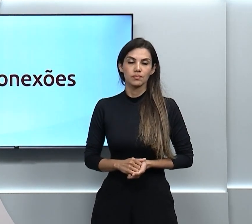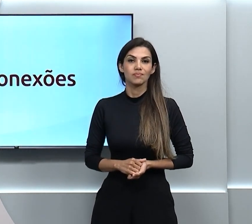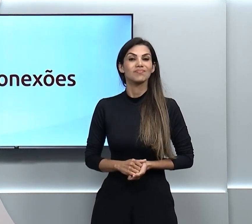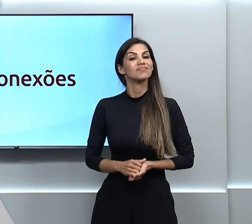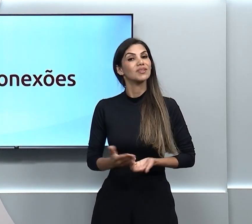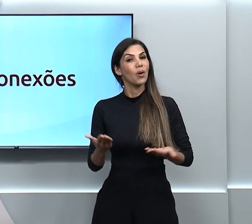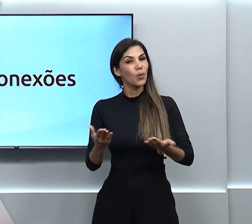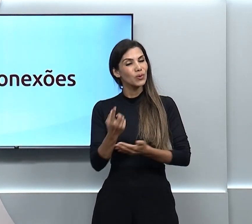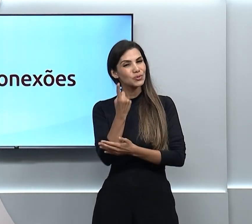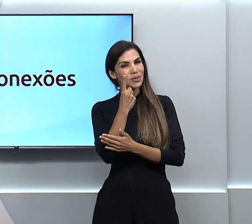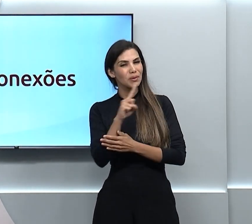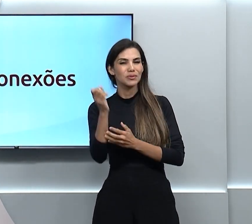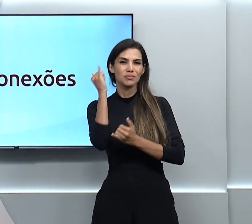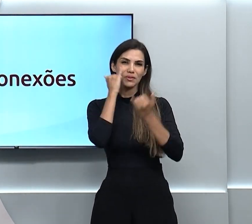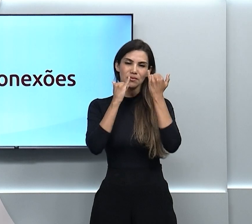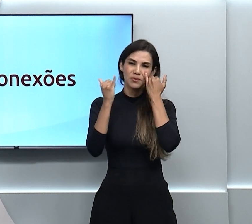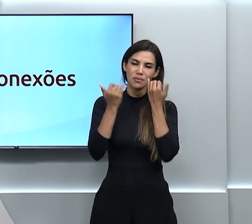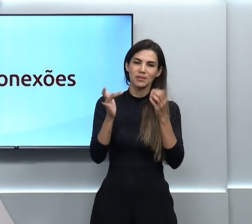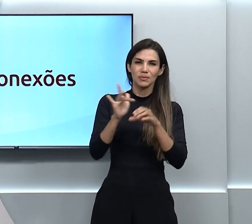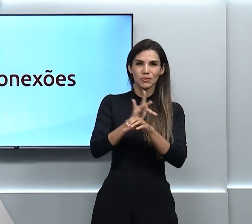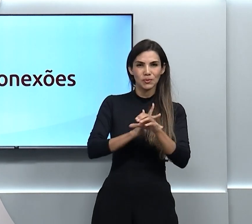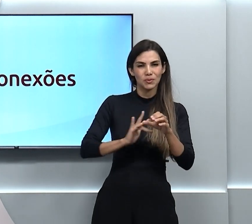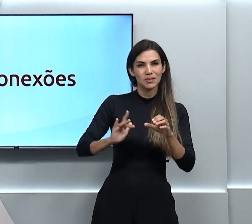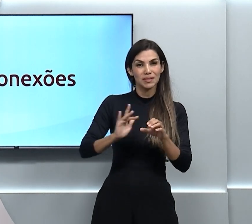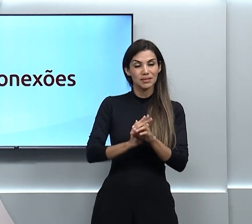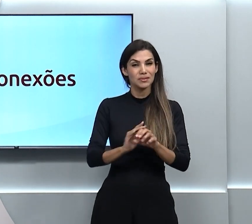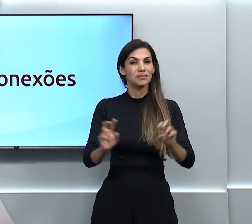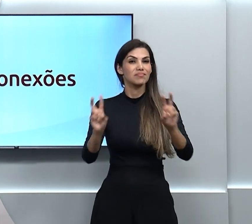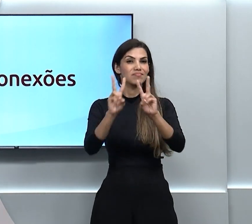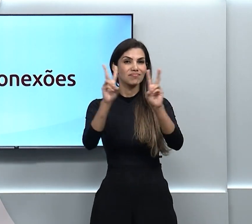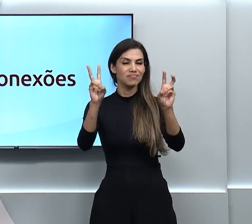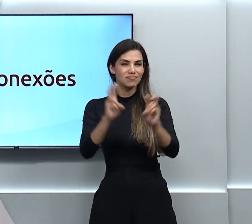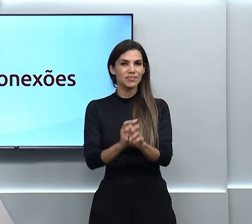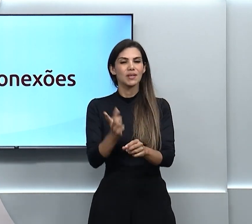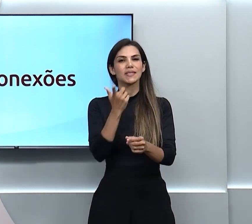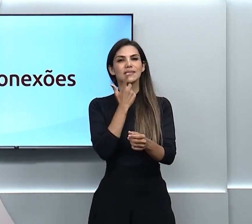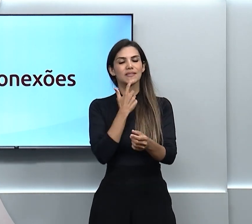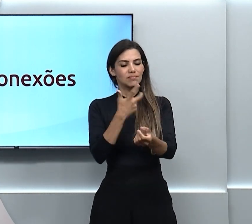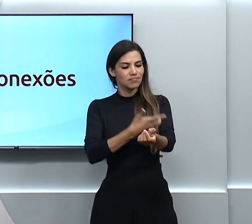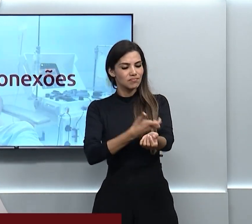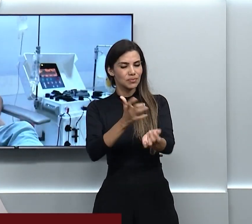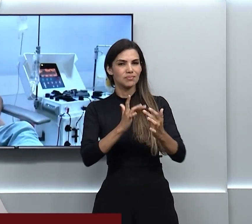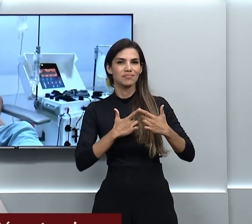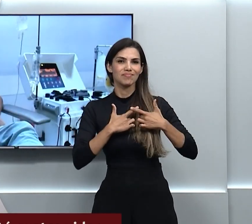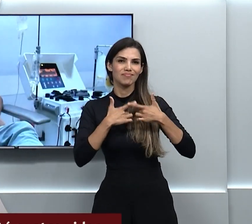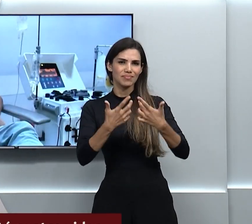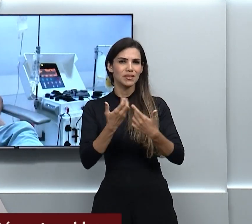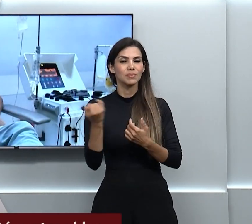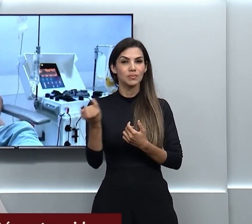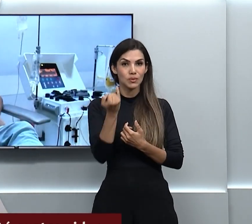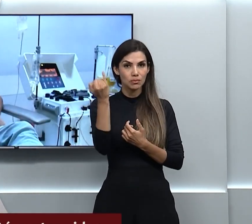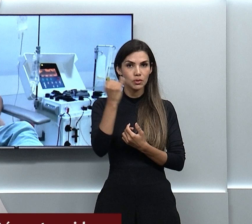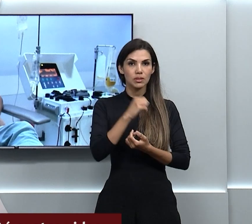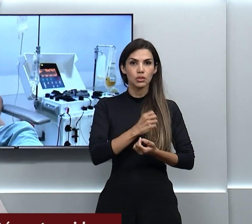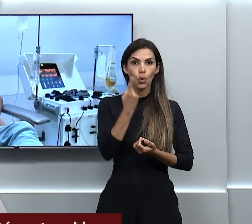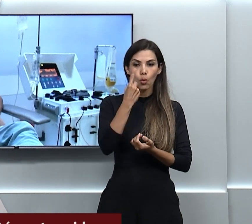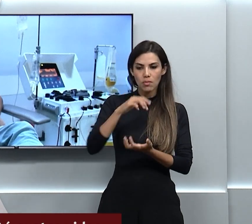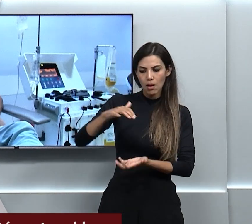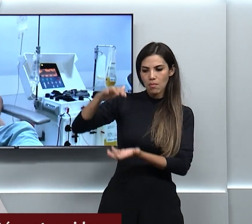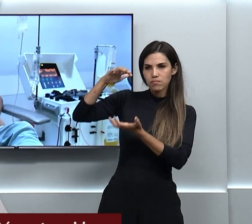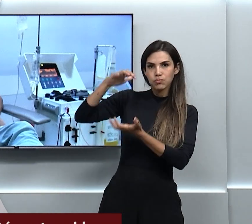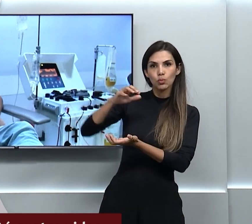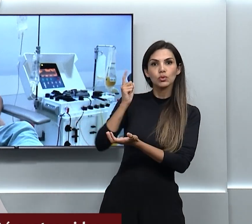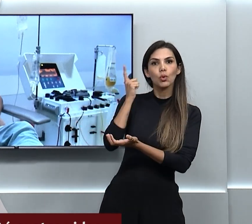Bom, e para encerrar o nosso programa de hoje, a gente destaca a importância da doação de sangue. Uma bolsa pode salvar até